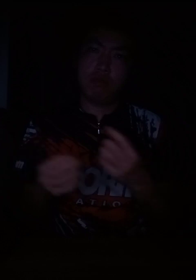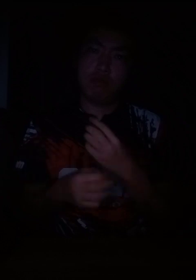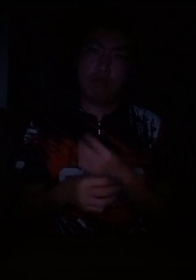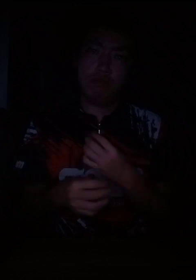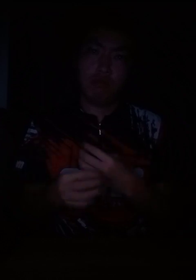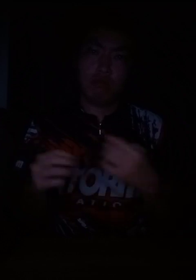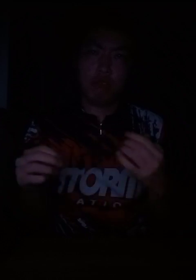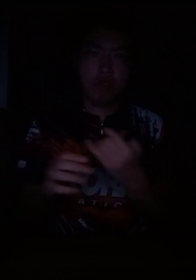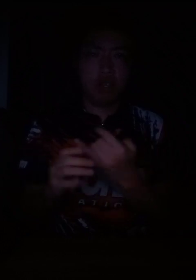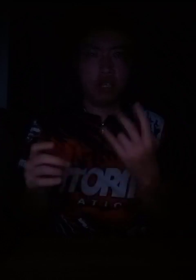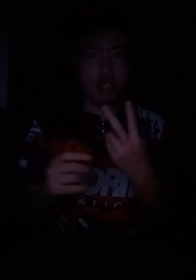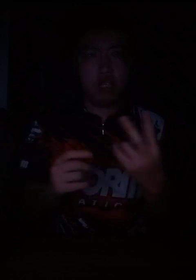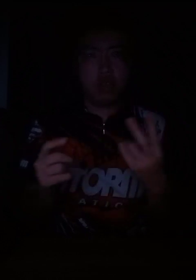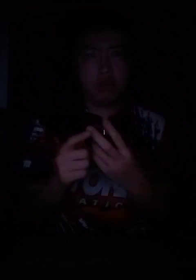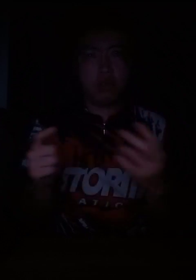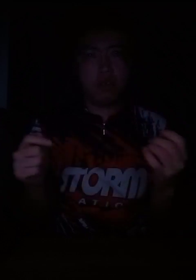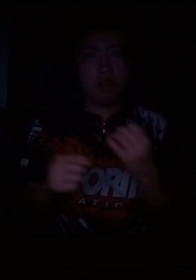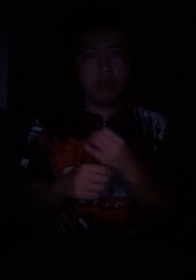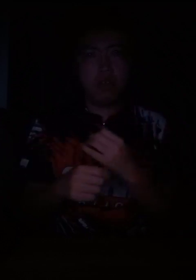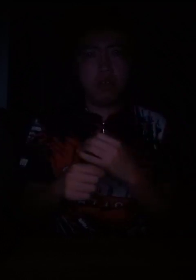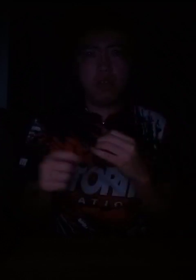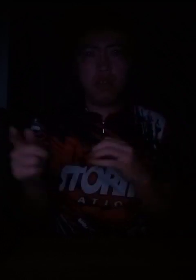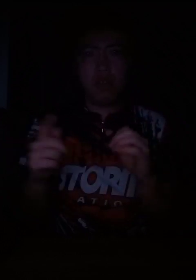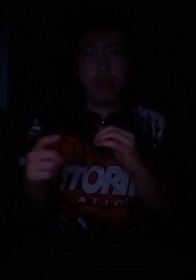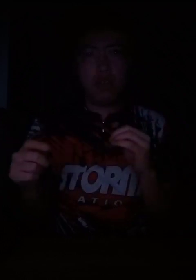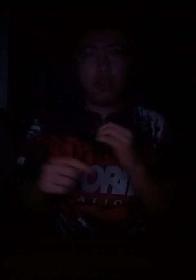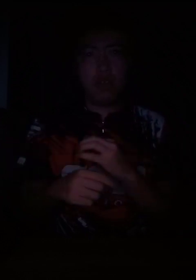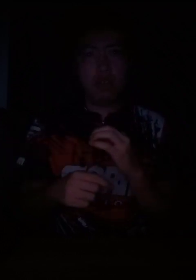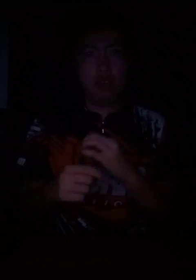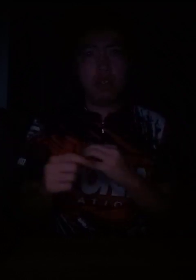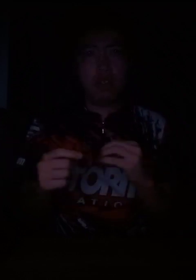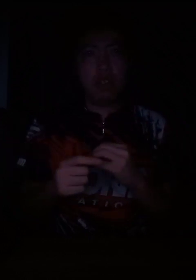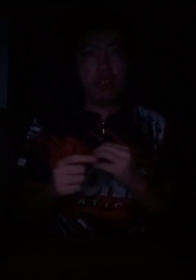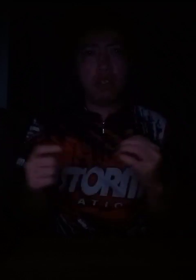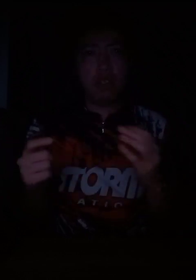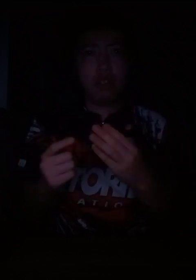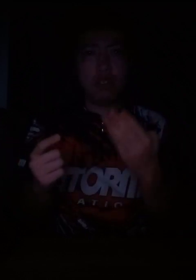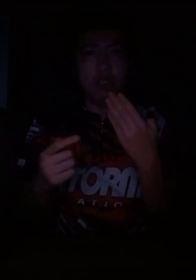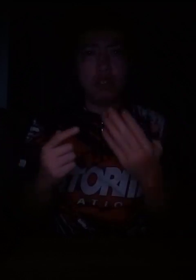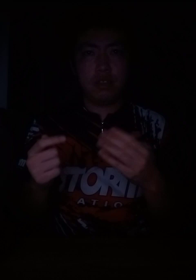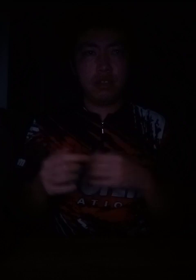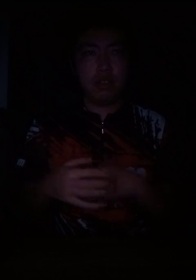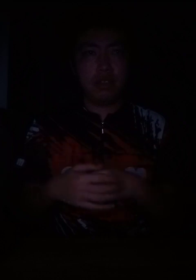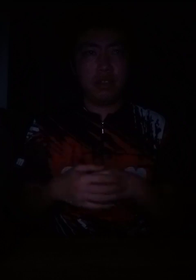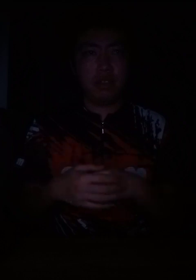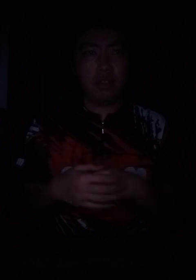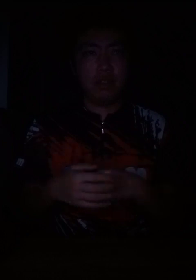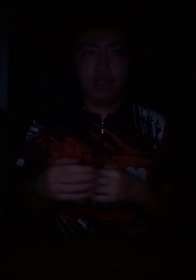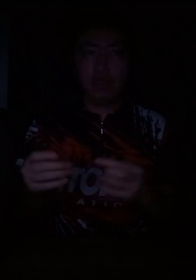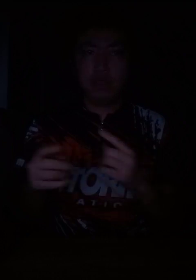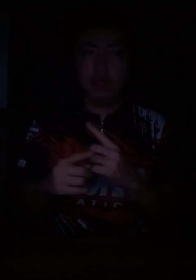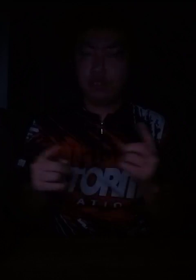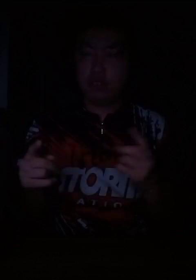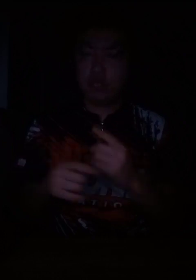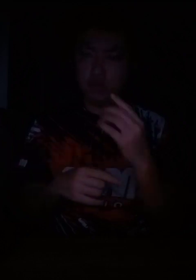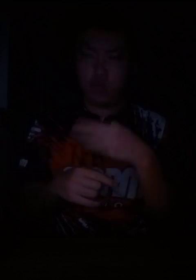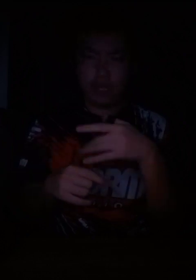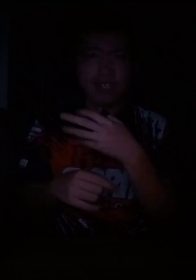꺼려해서 지금 이틀째 피해자의 육성을 쓰지 않고 있다는 점을 먼저 말씀을 드립니다. 자, 어제 저희가 손석희 JTBC